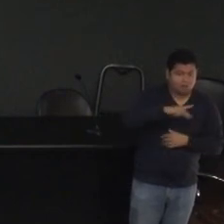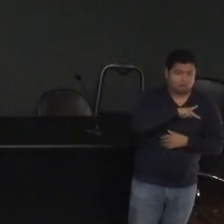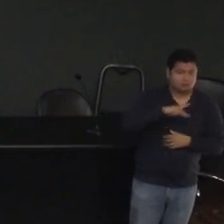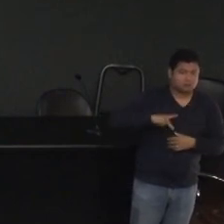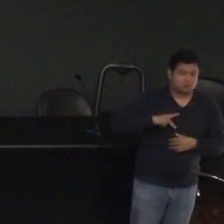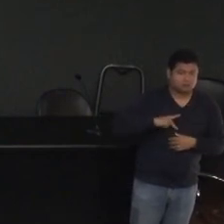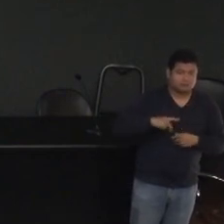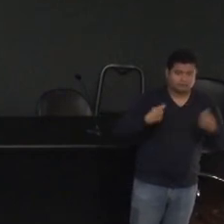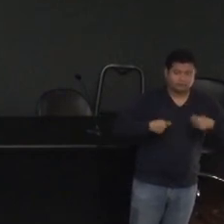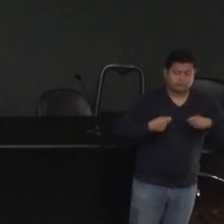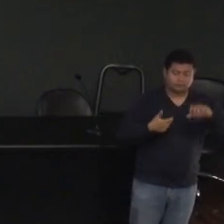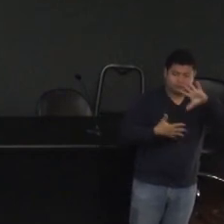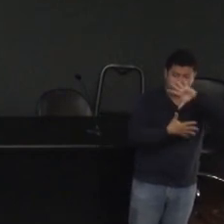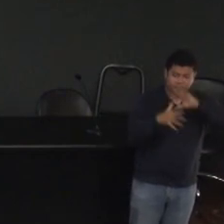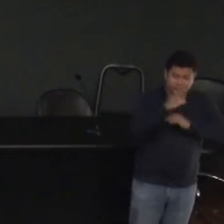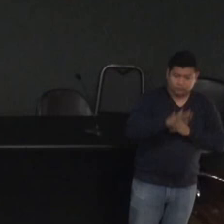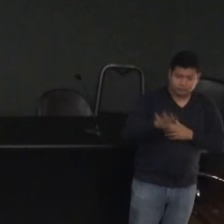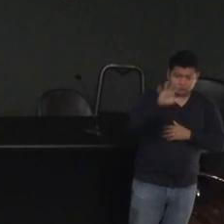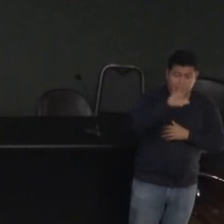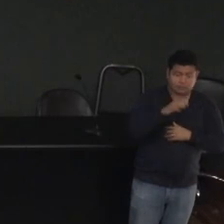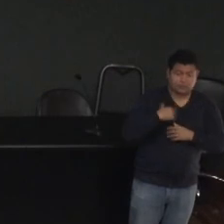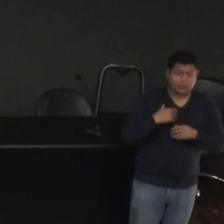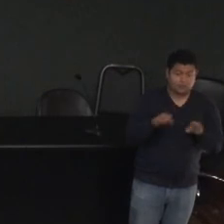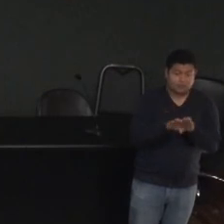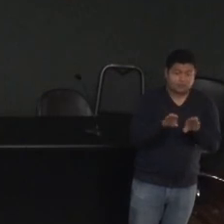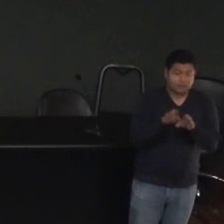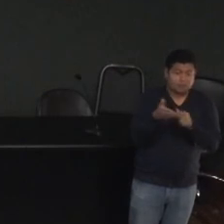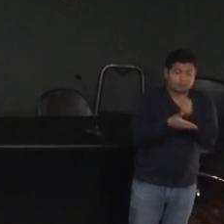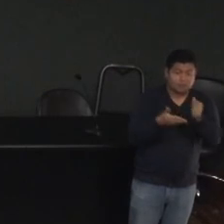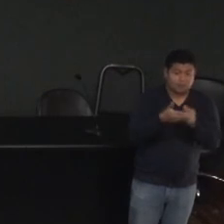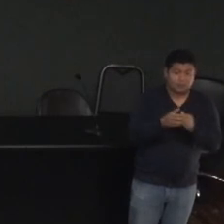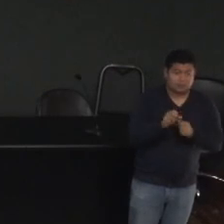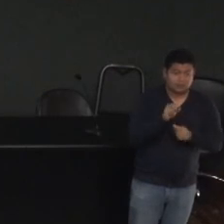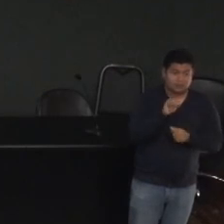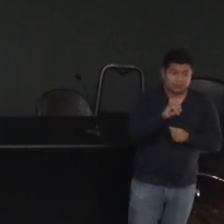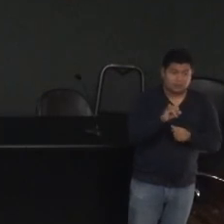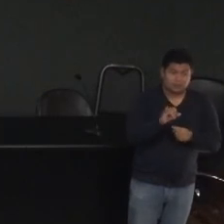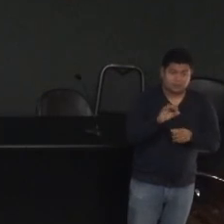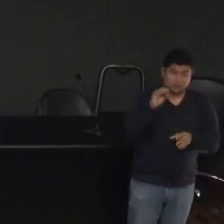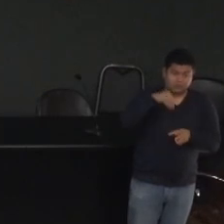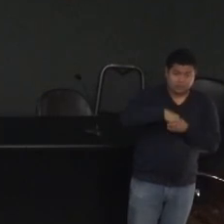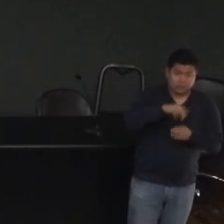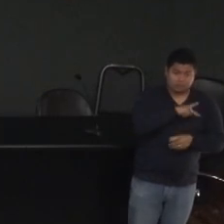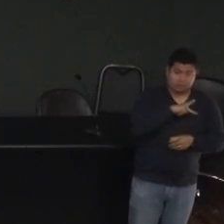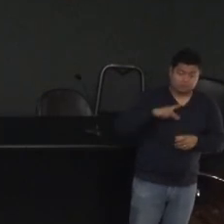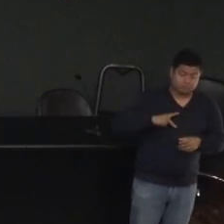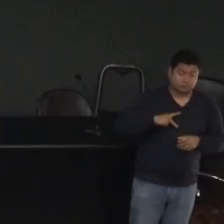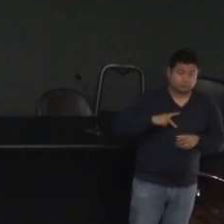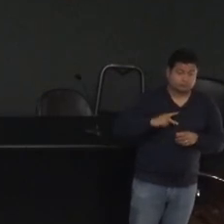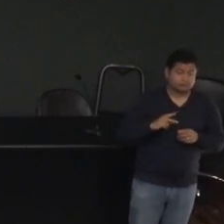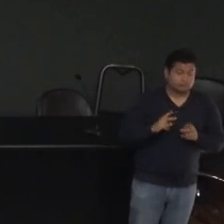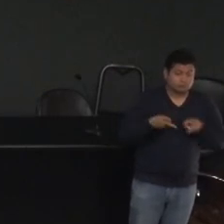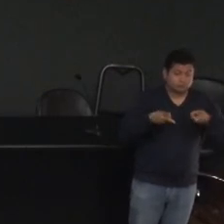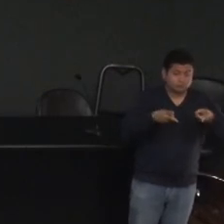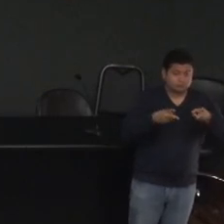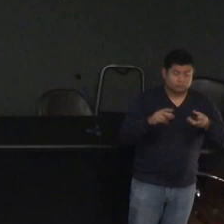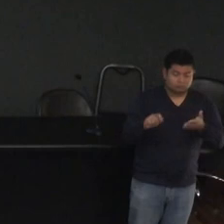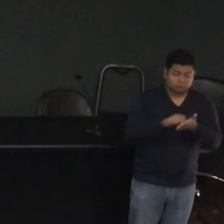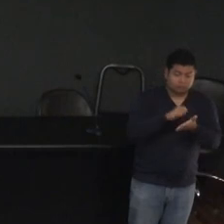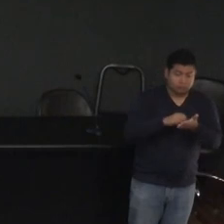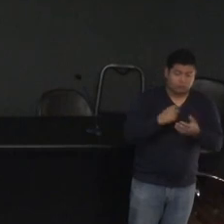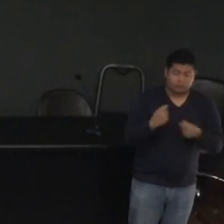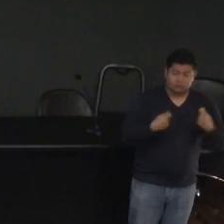análise mapeamento e matriz para dizer se você tem que grifar já vou antecipar fazem terra é pública esses dados coletados não precisa grifados ponto